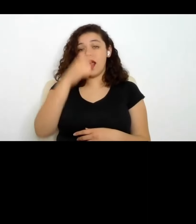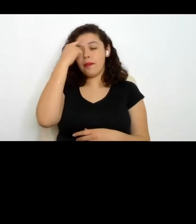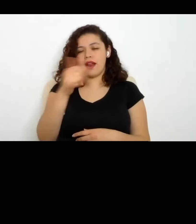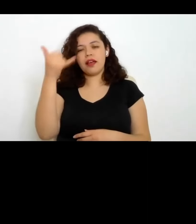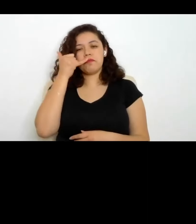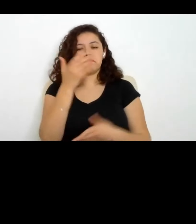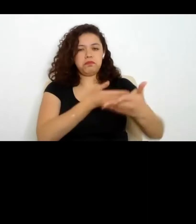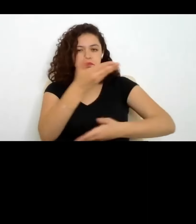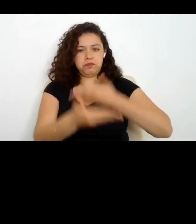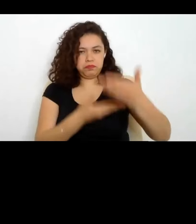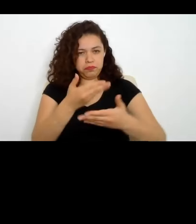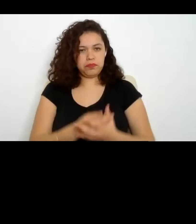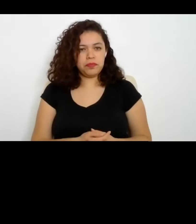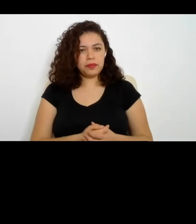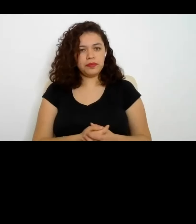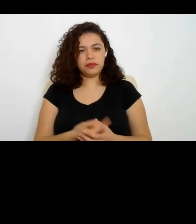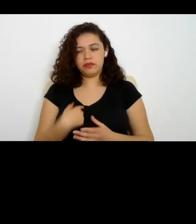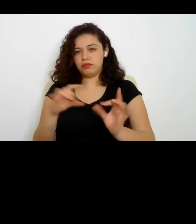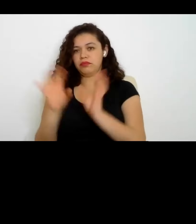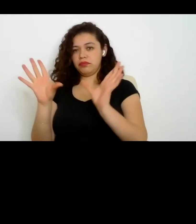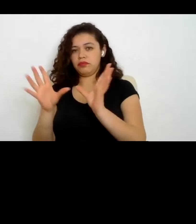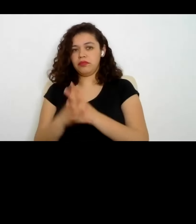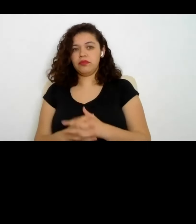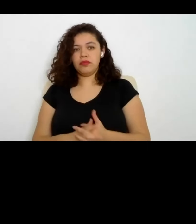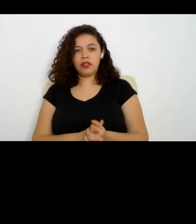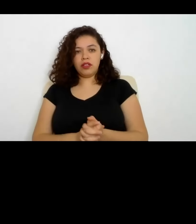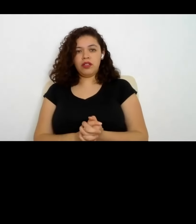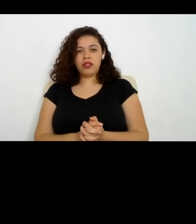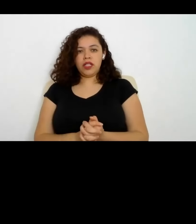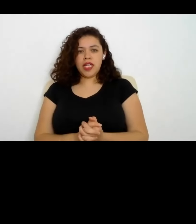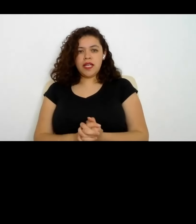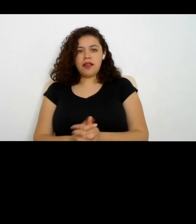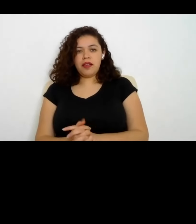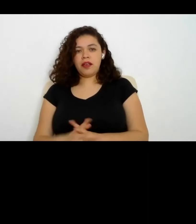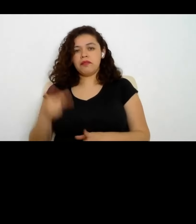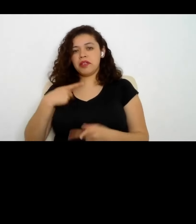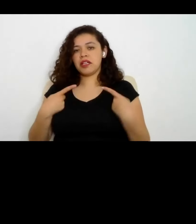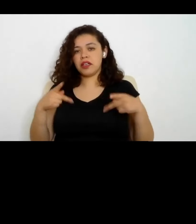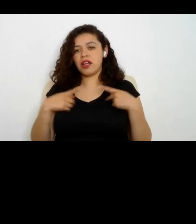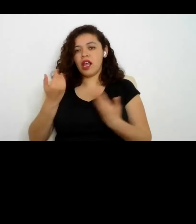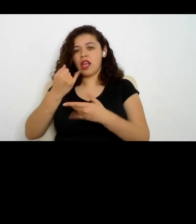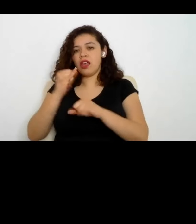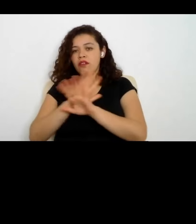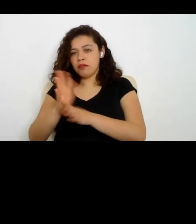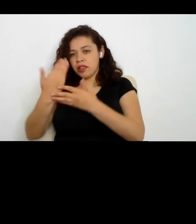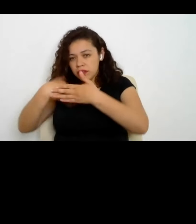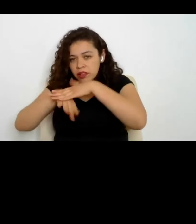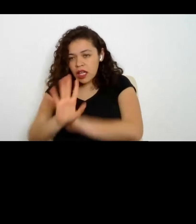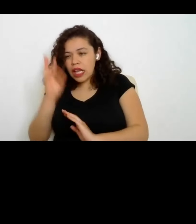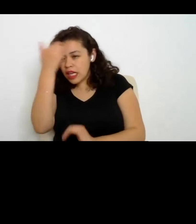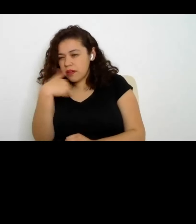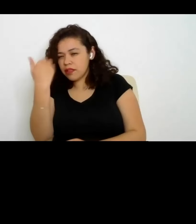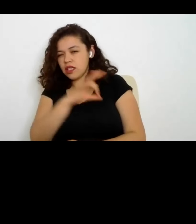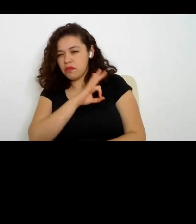telefonía. Y de repente, pues, un empleado que tiene acceso a las bases de datos de los